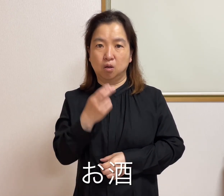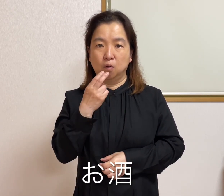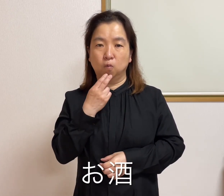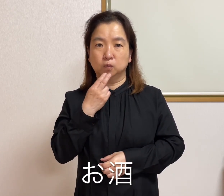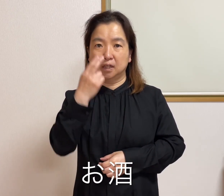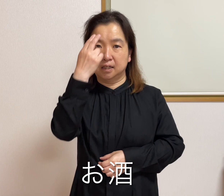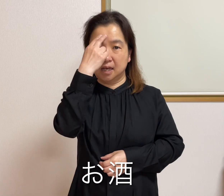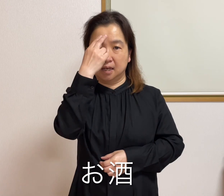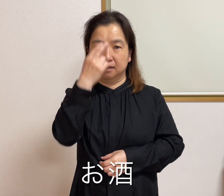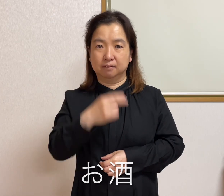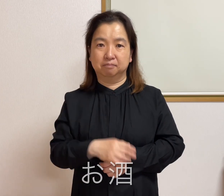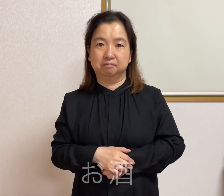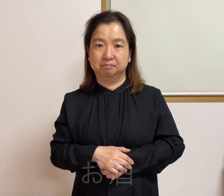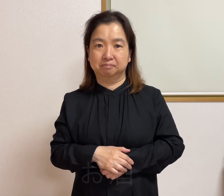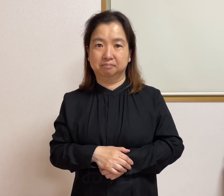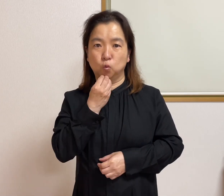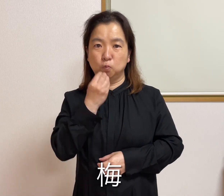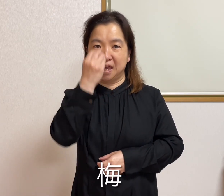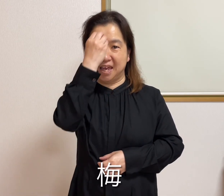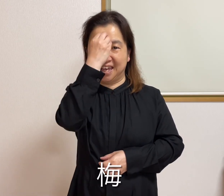お酒、梅、